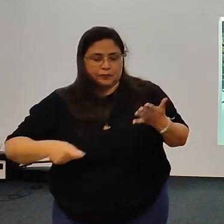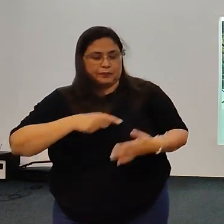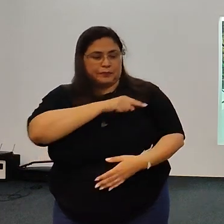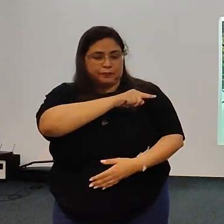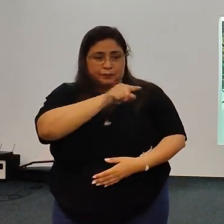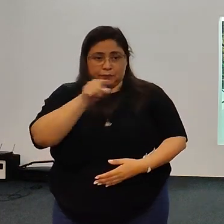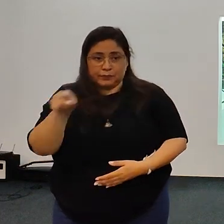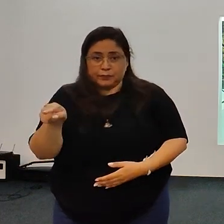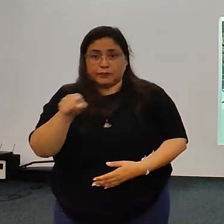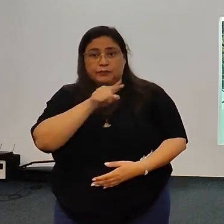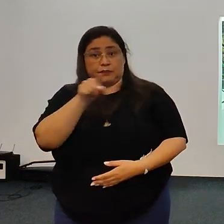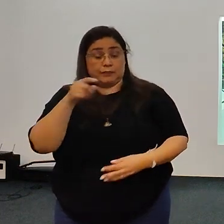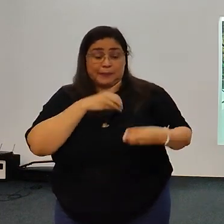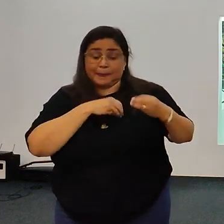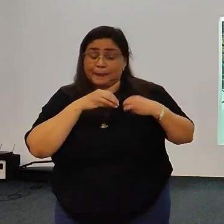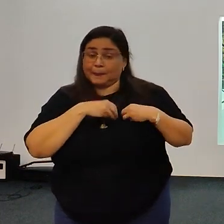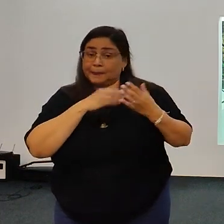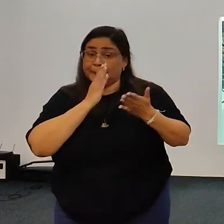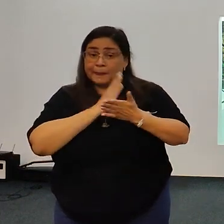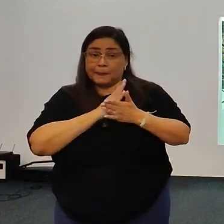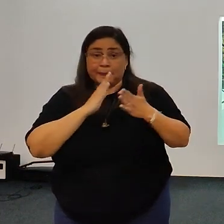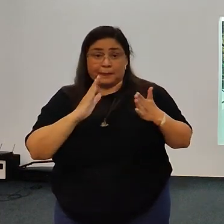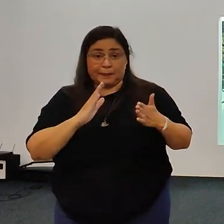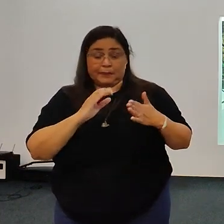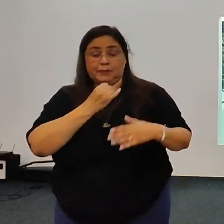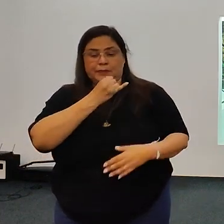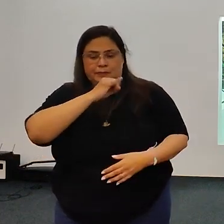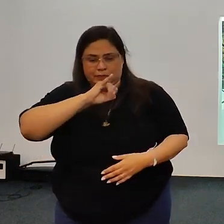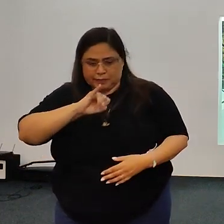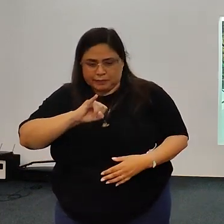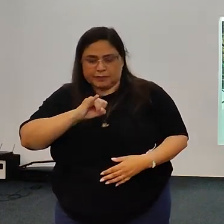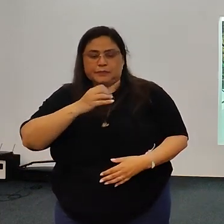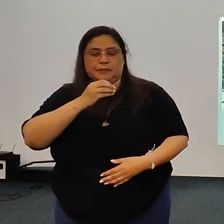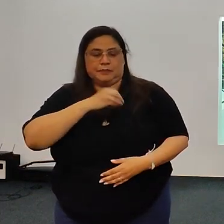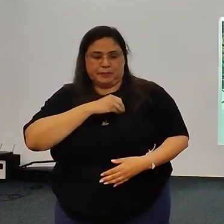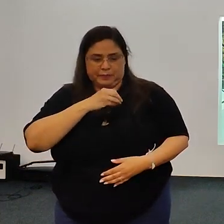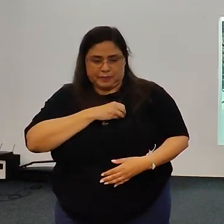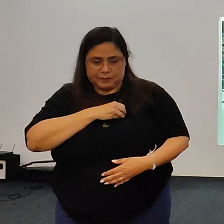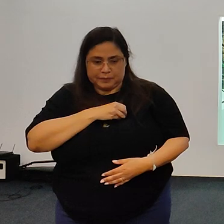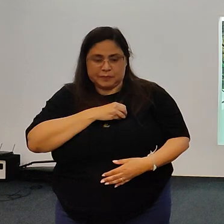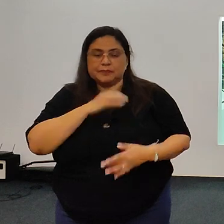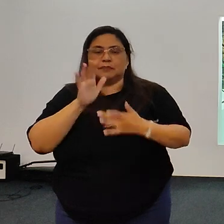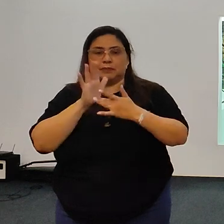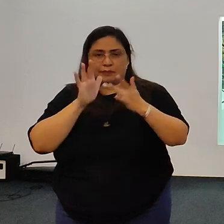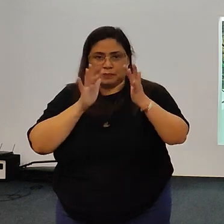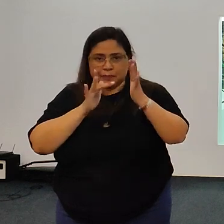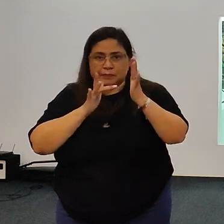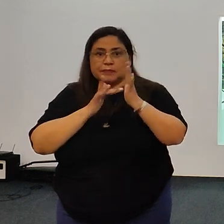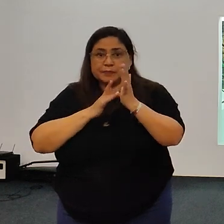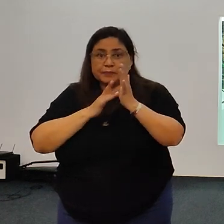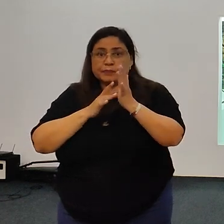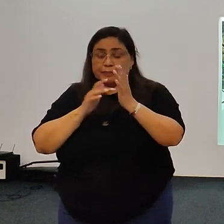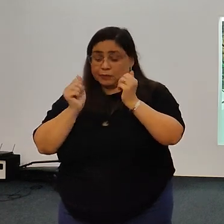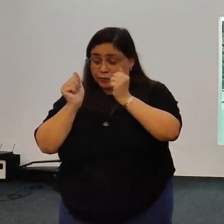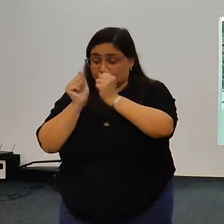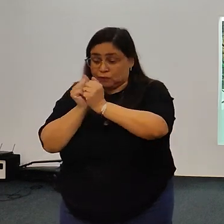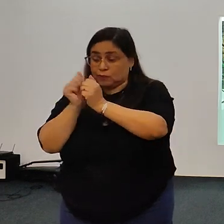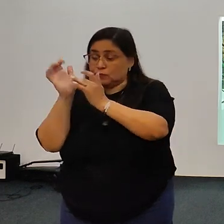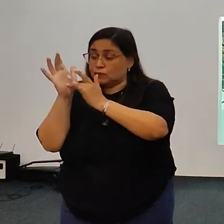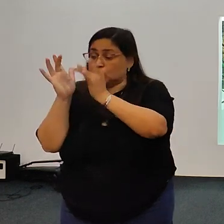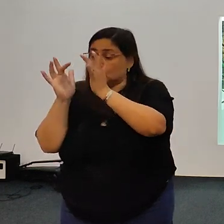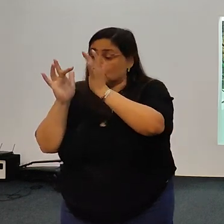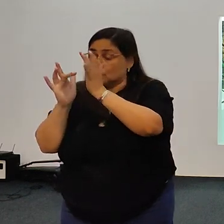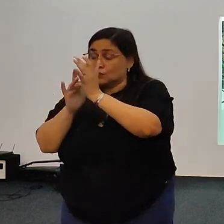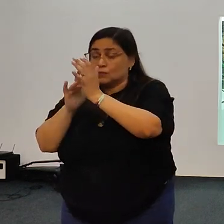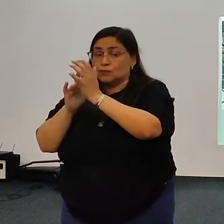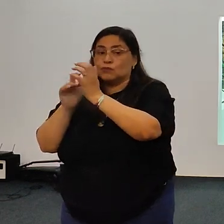vocês para que vocês não pequem. Se alguém, porém, pecar, temos um intercessor junto ao Pai, Jesus